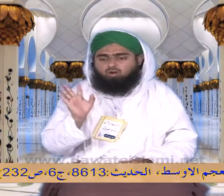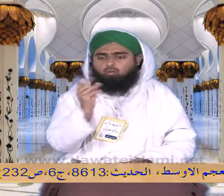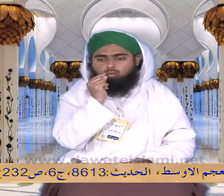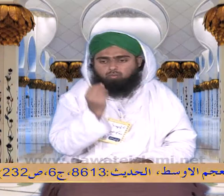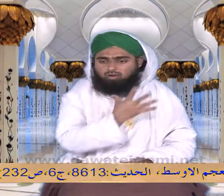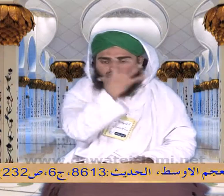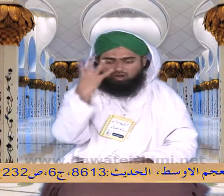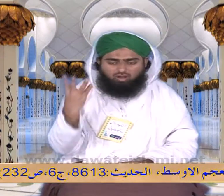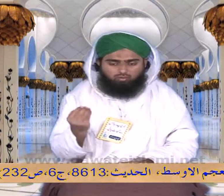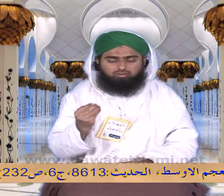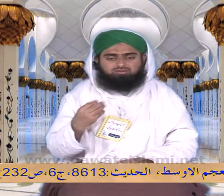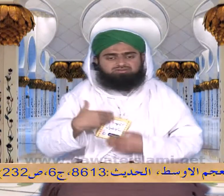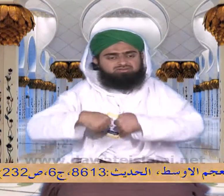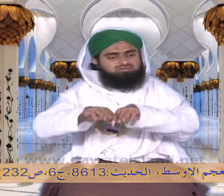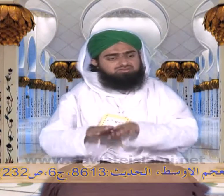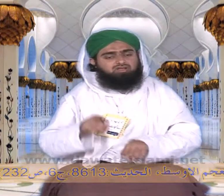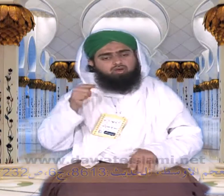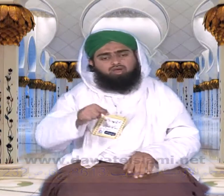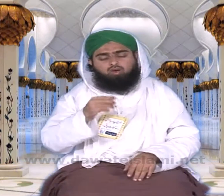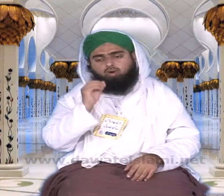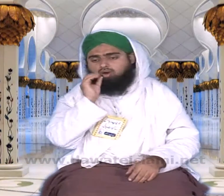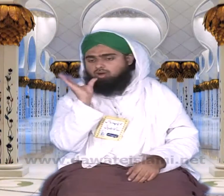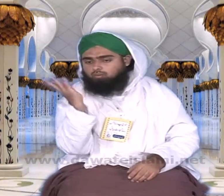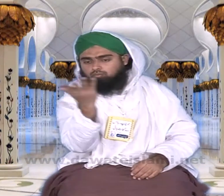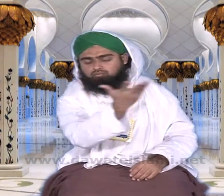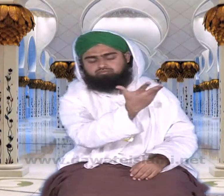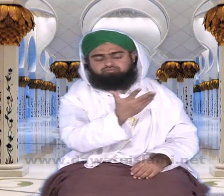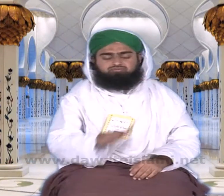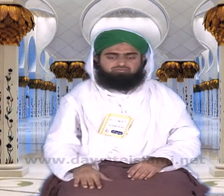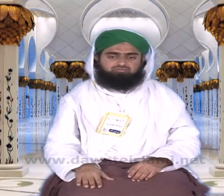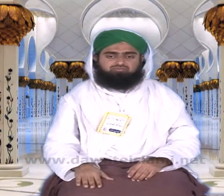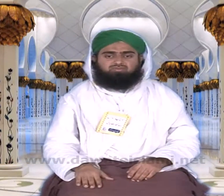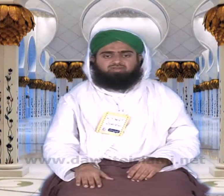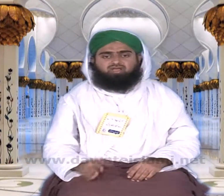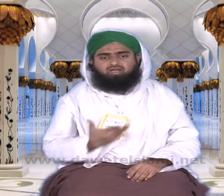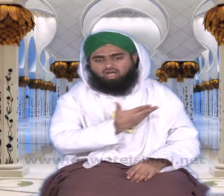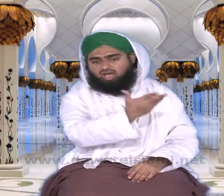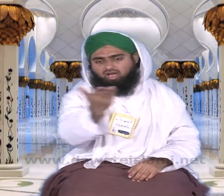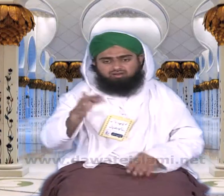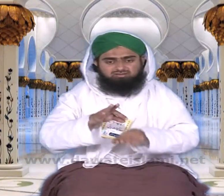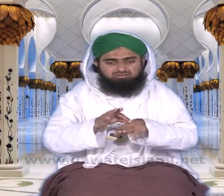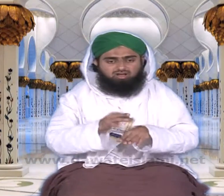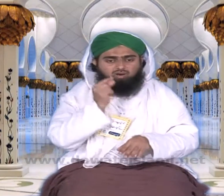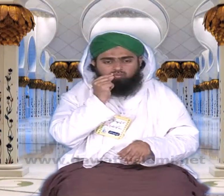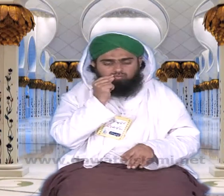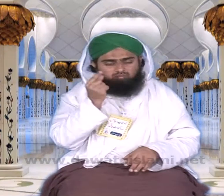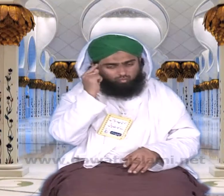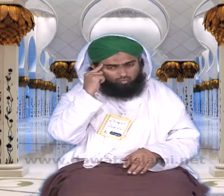فرمایا کہ کوئی دن قبر پر ایسا نہیں گزرتا کہ یہ قبر پکا پکار کر کہتی ہے کہ اے